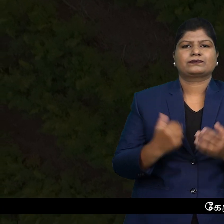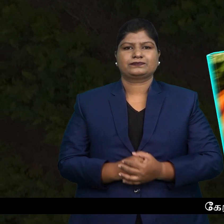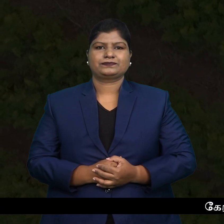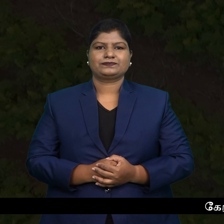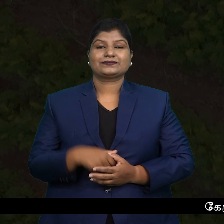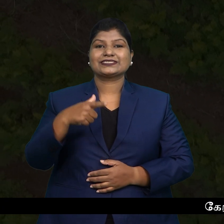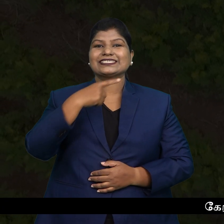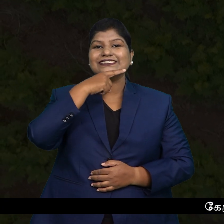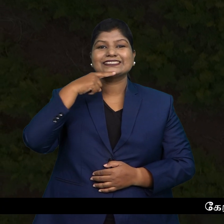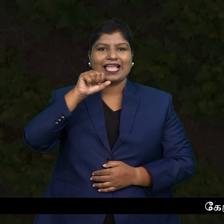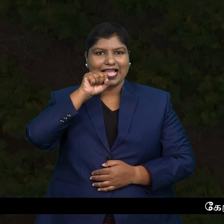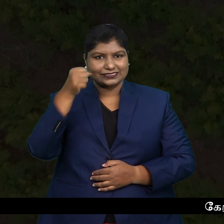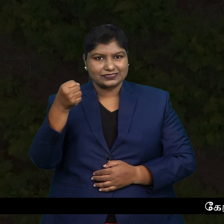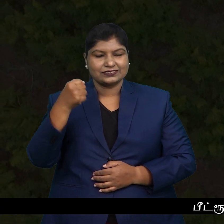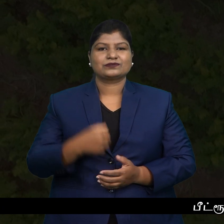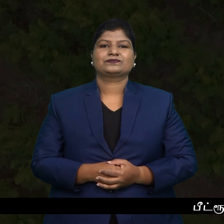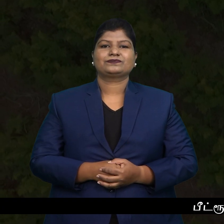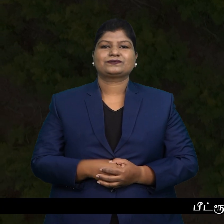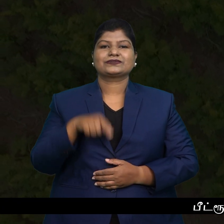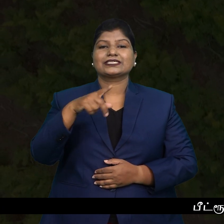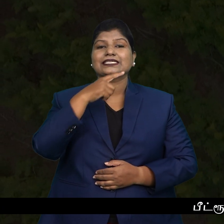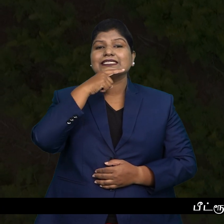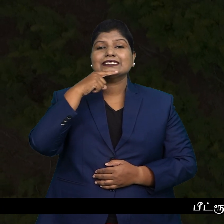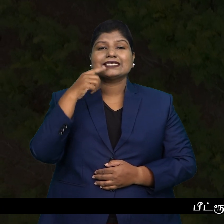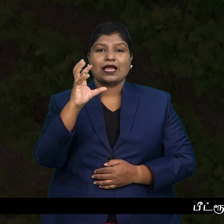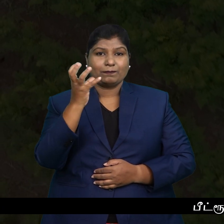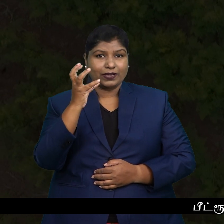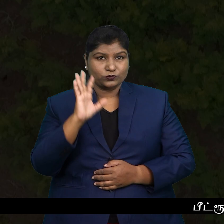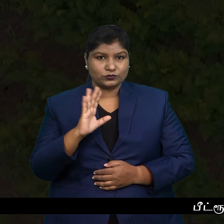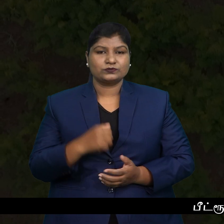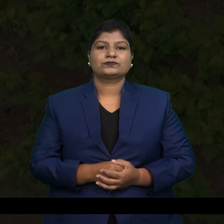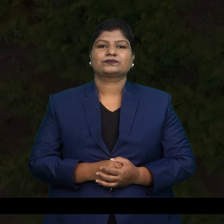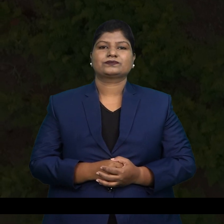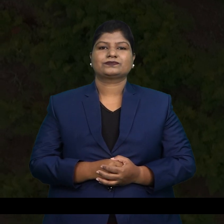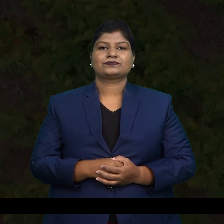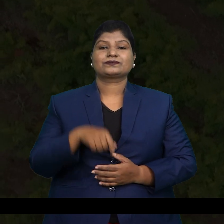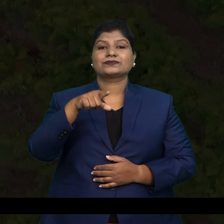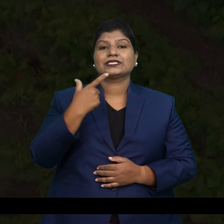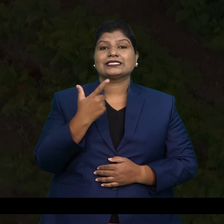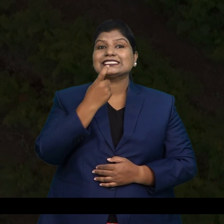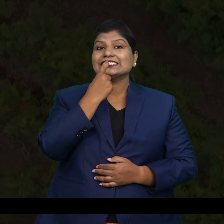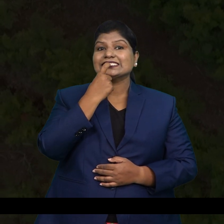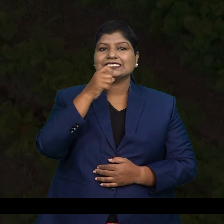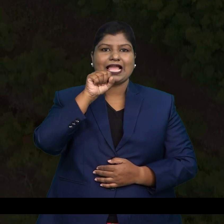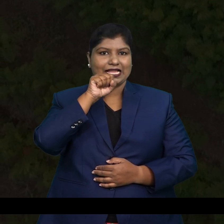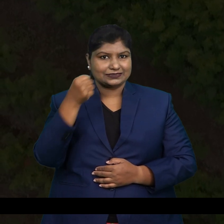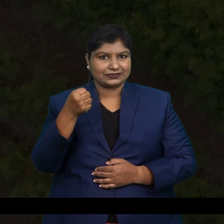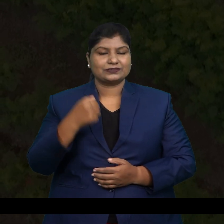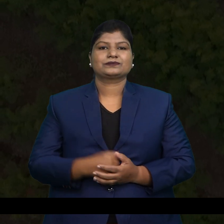கேரட் அல்லது செம்மங்கி, பீட்ரூட் அல்லது செங்கிழங்கு, முள்ளங்கி,